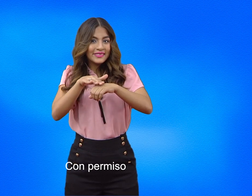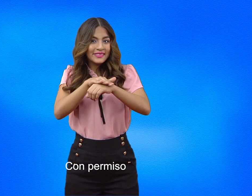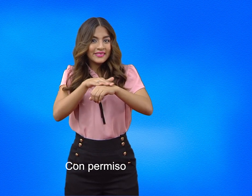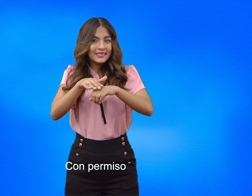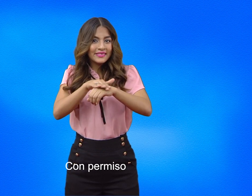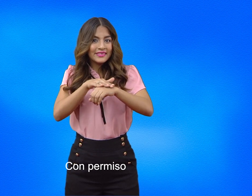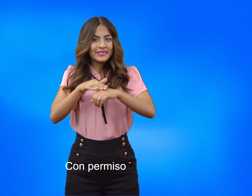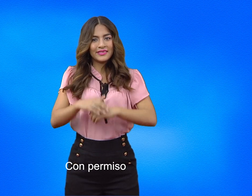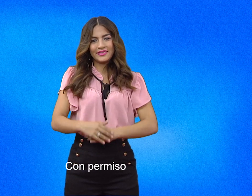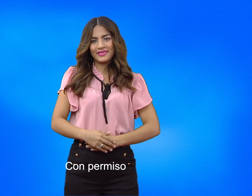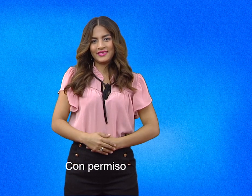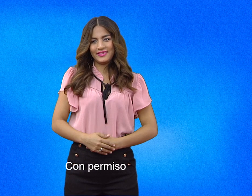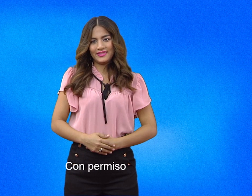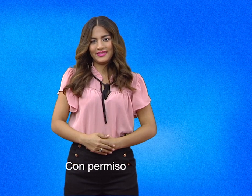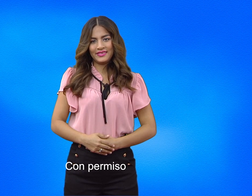Con permiso.